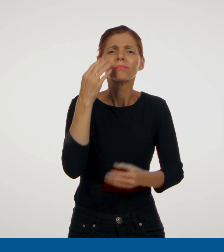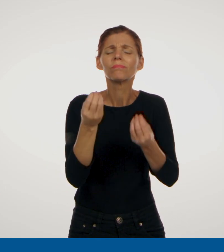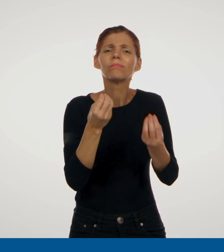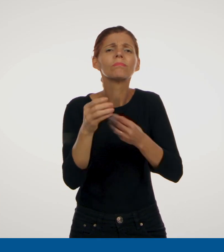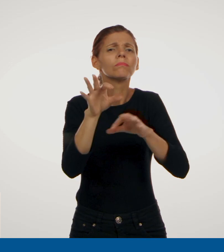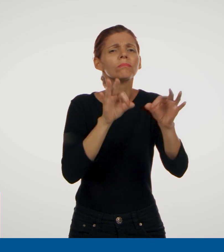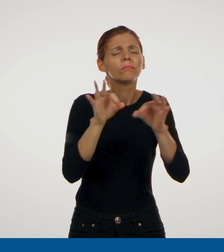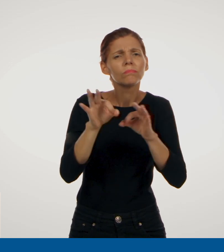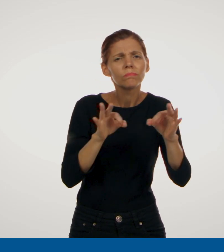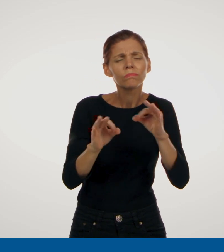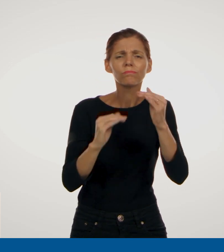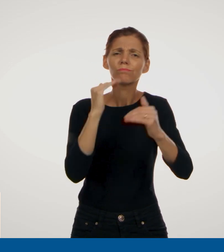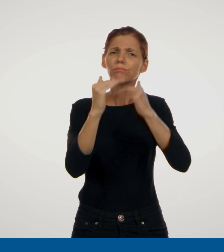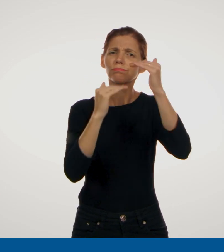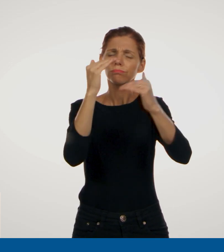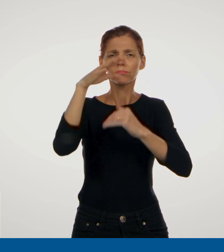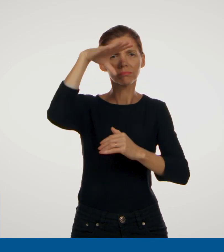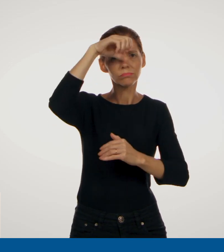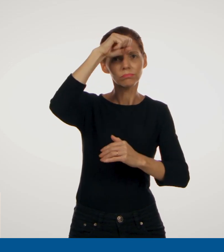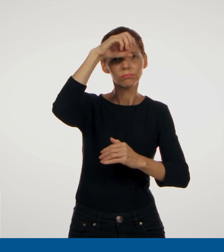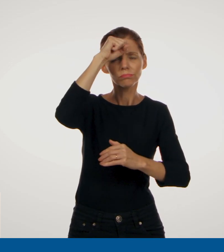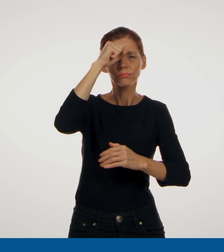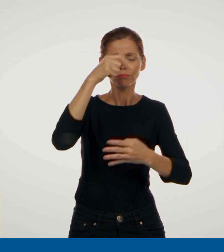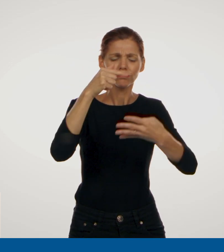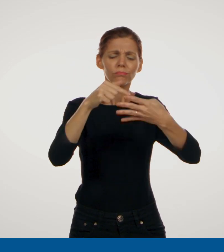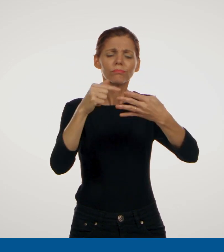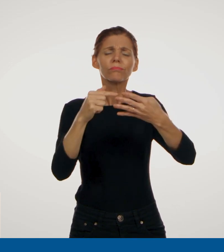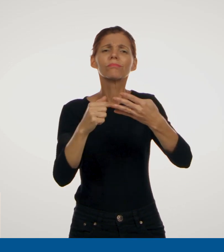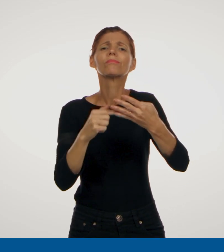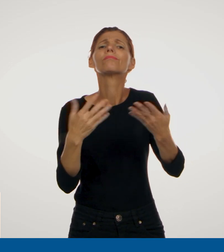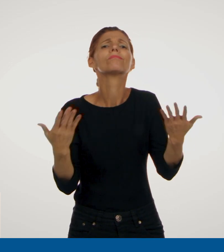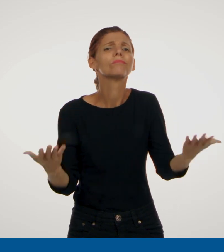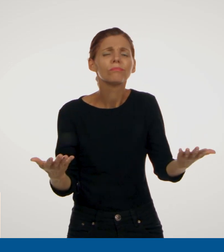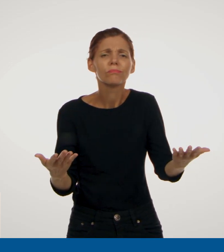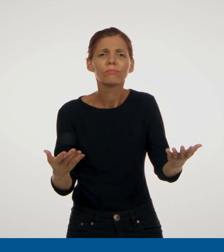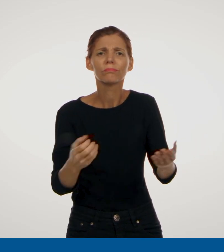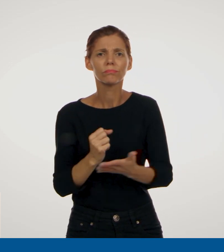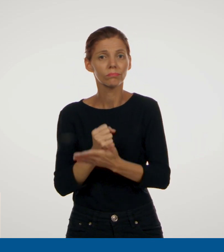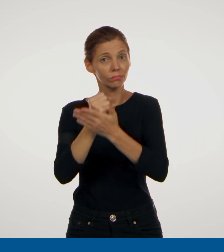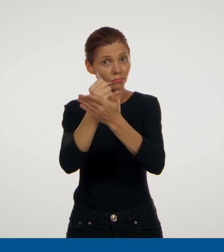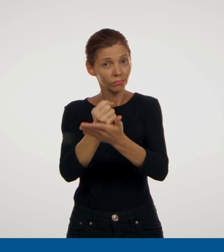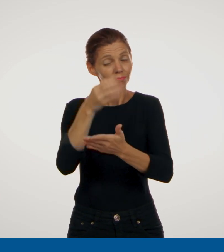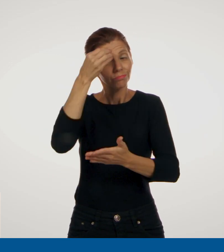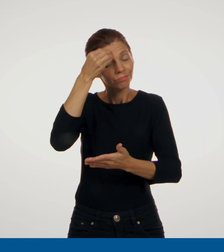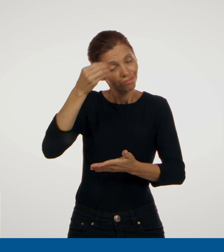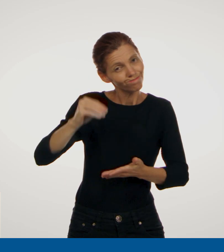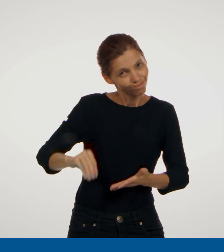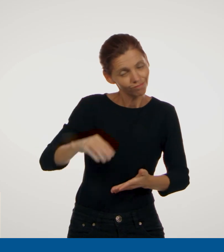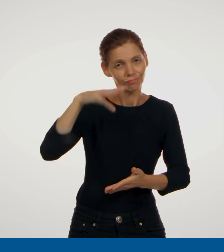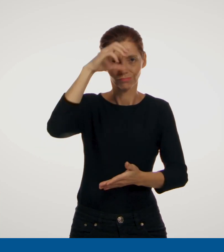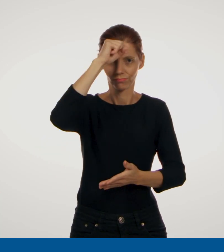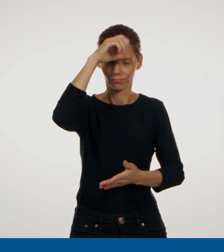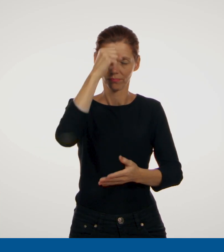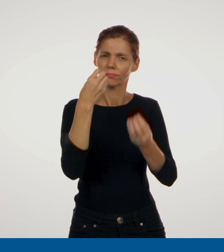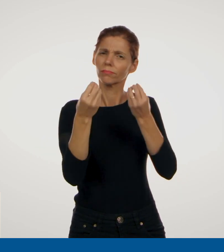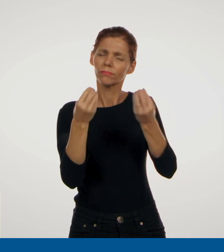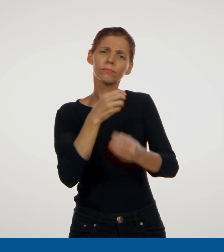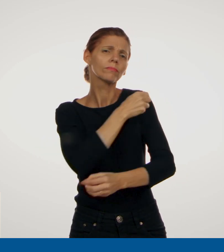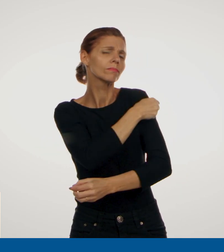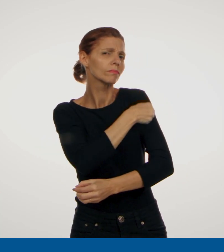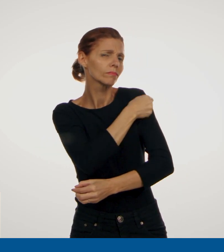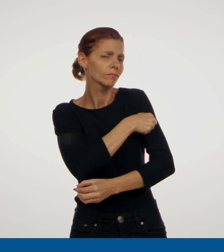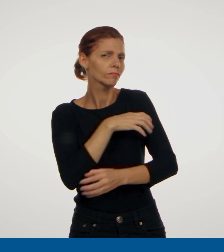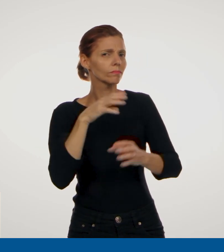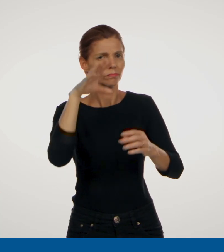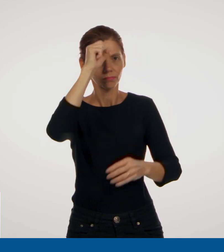como funciona o processo de aprendizagem, quais os fatores que facilitam ou prejudicam a aprendizagem, como o aluno pode